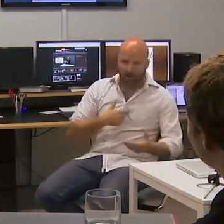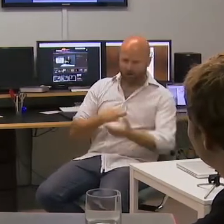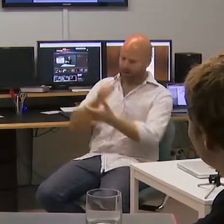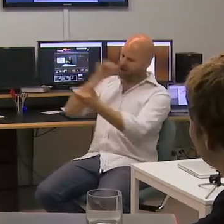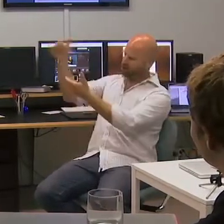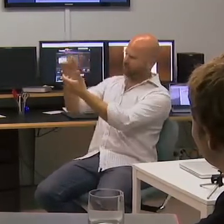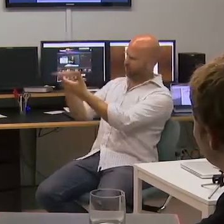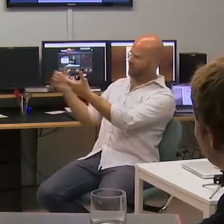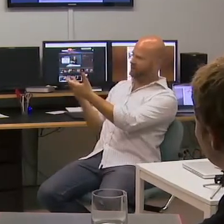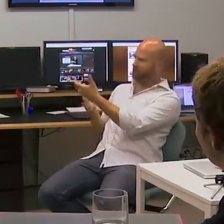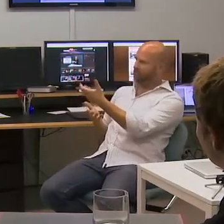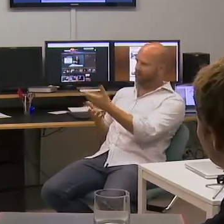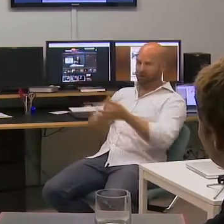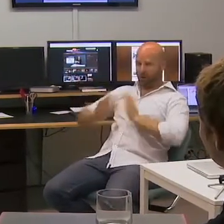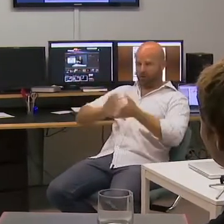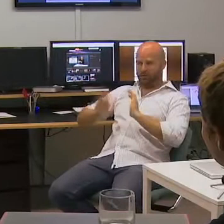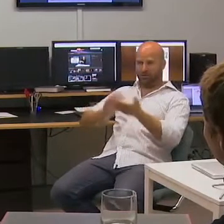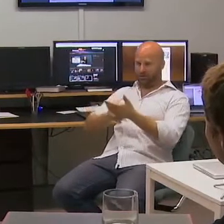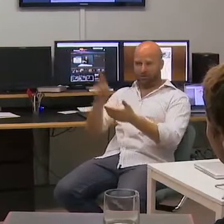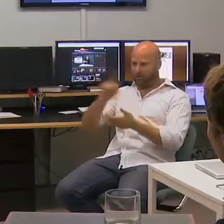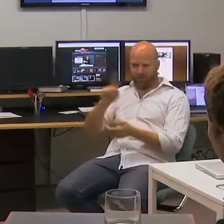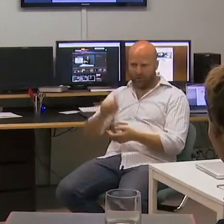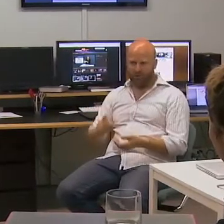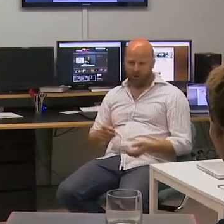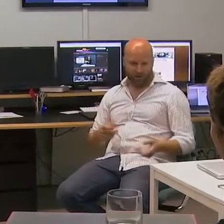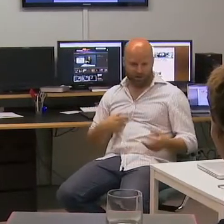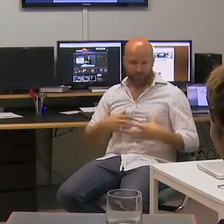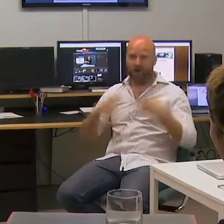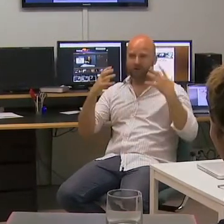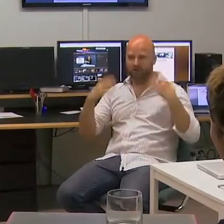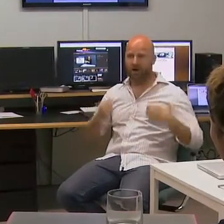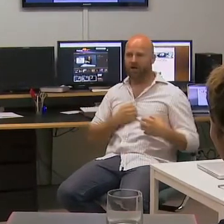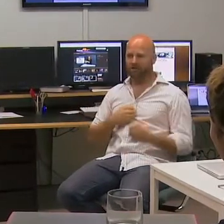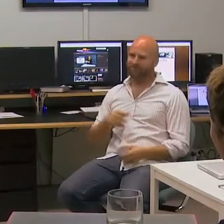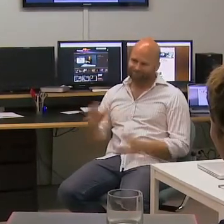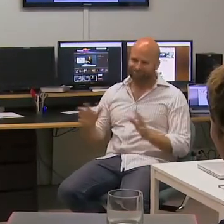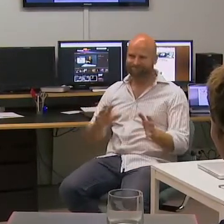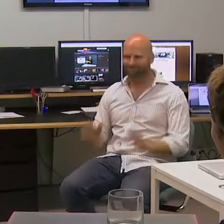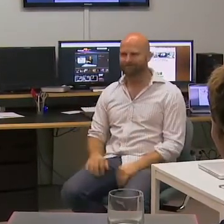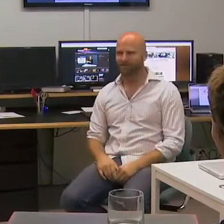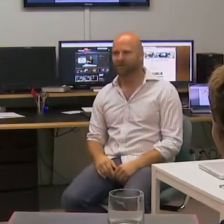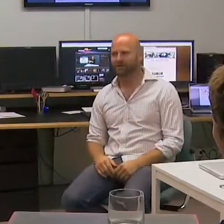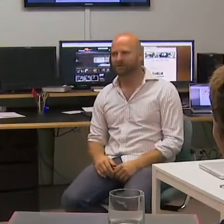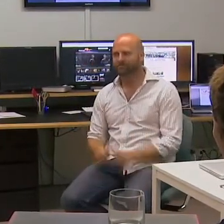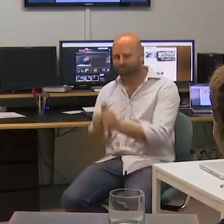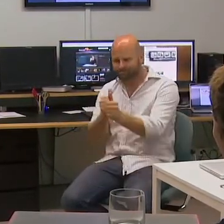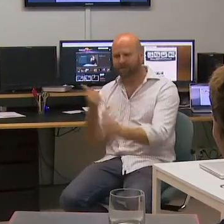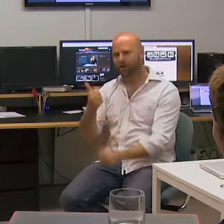Boden, blutet und so, und wie soll ich denn das sagen? Ich kann ja nicht gebärden und dann, ich bin ja dann noch in Panik und nicht so voll